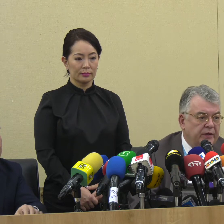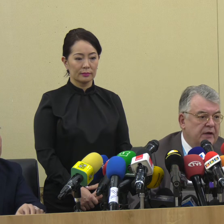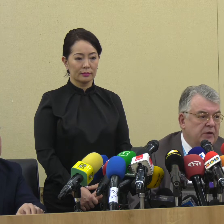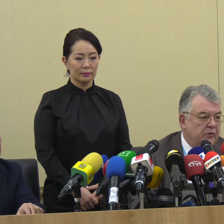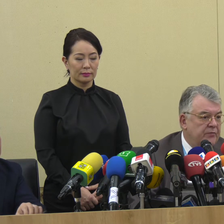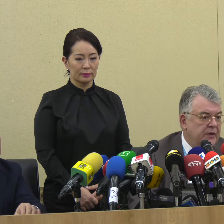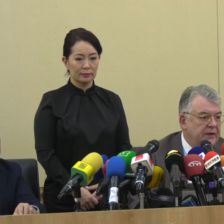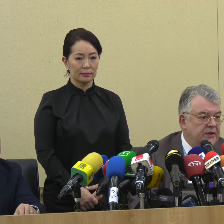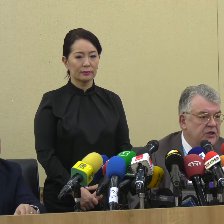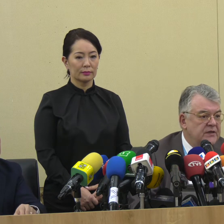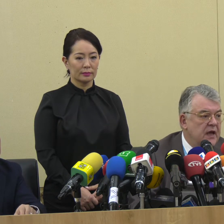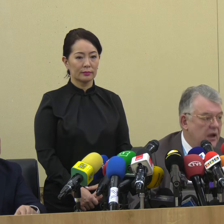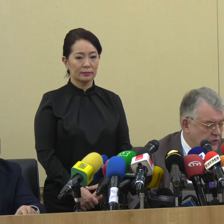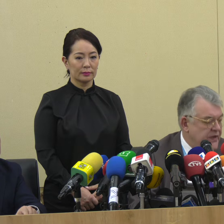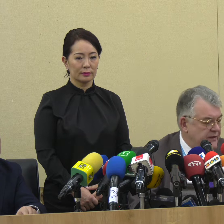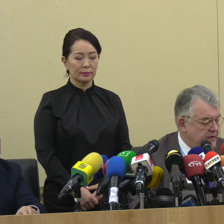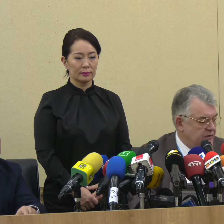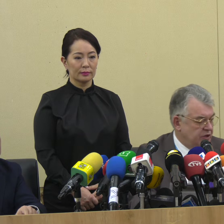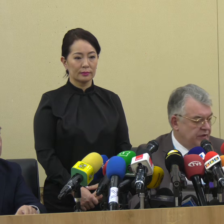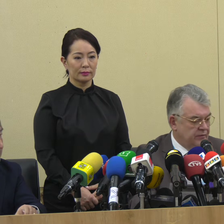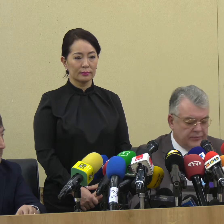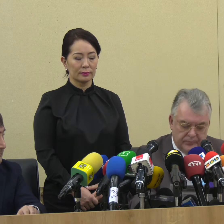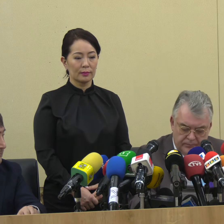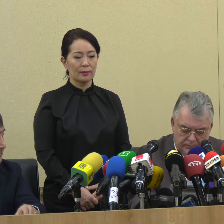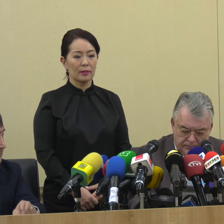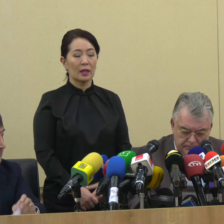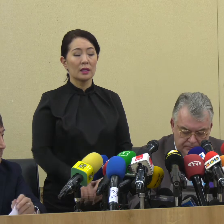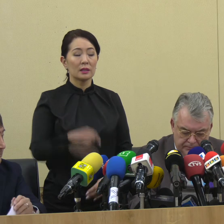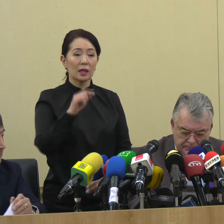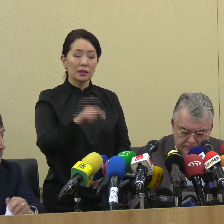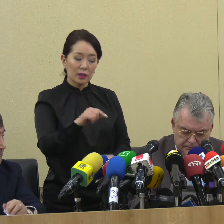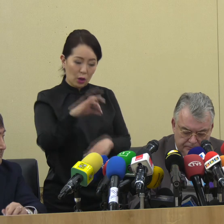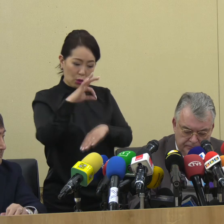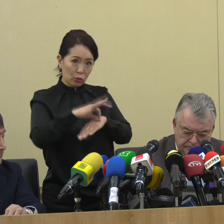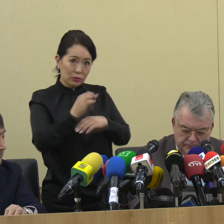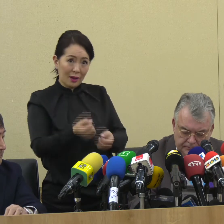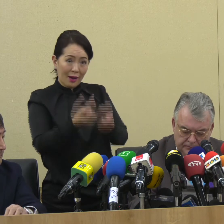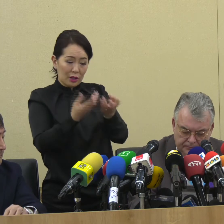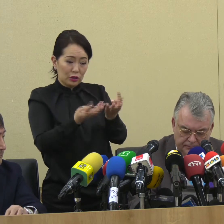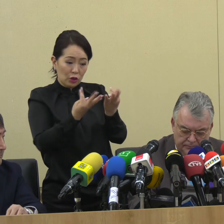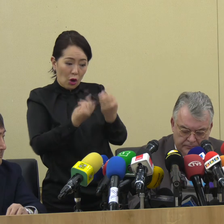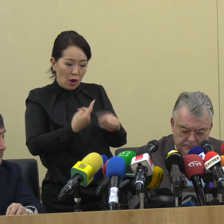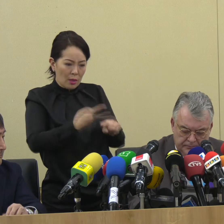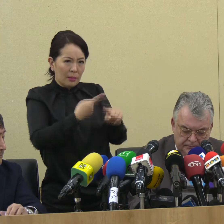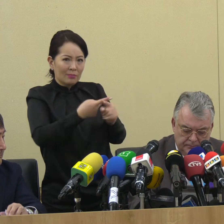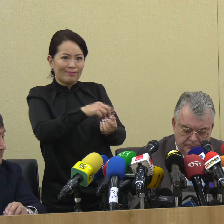growing number of importations outside this China. Тохиолдлын тасралтгүй